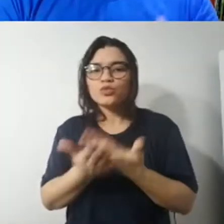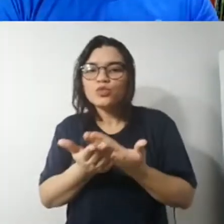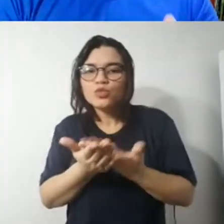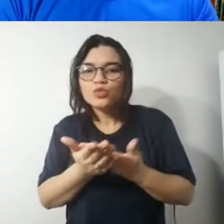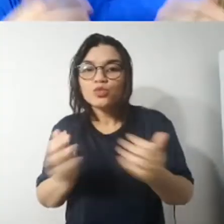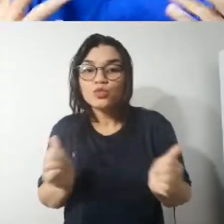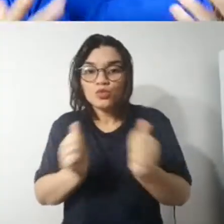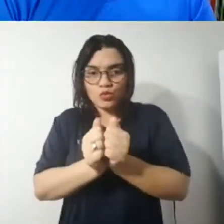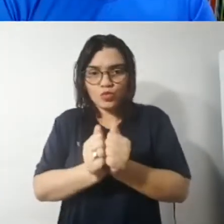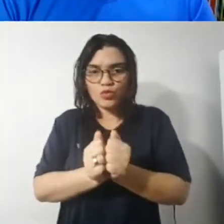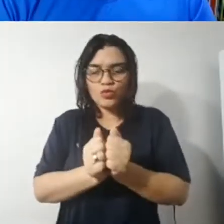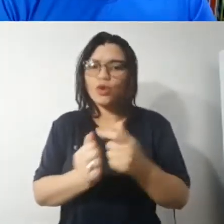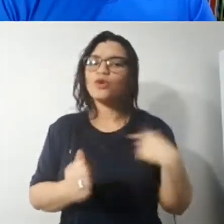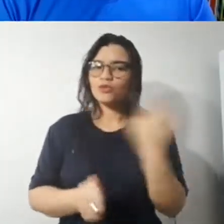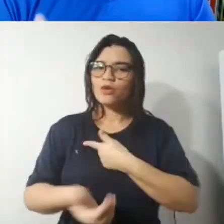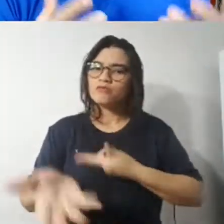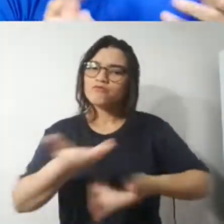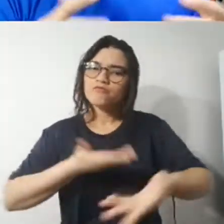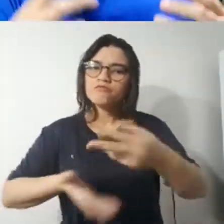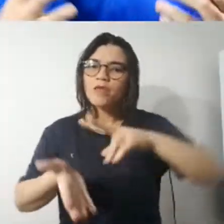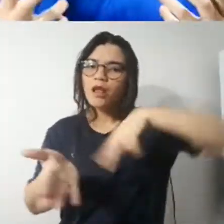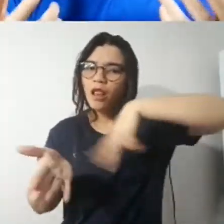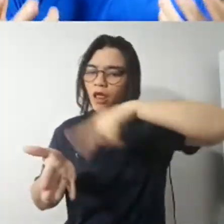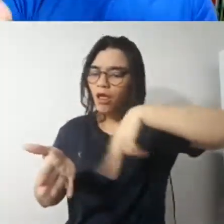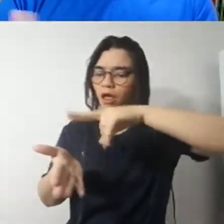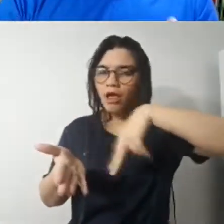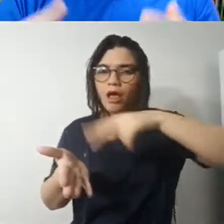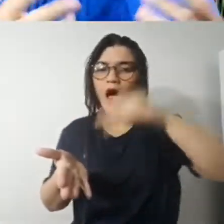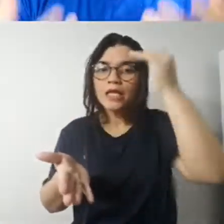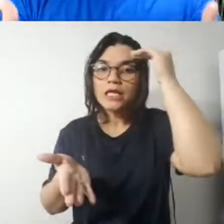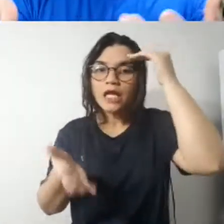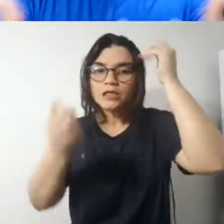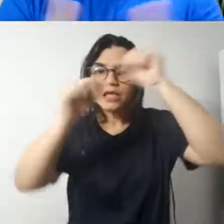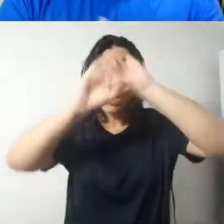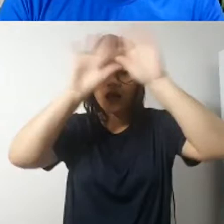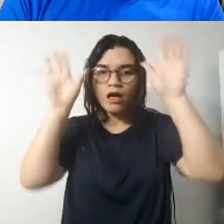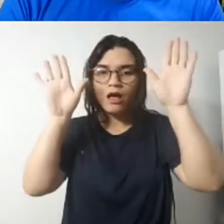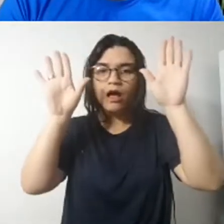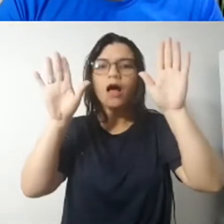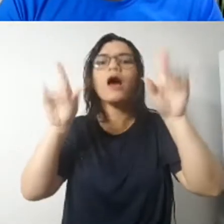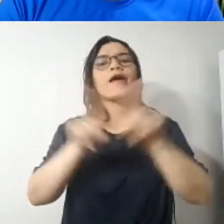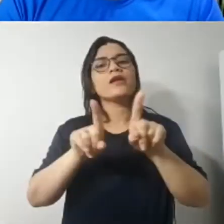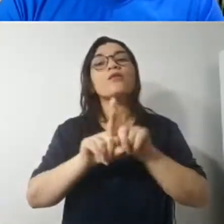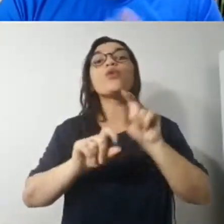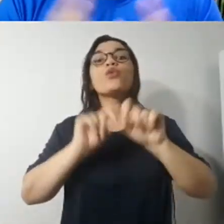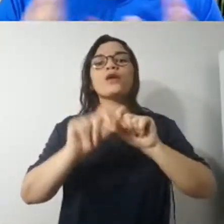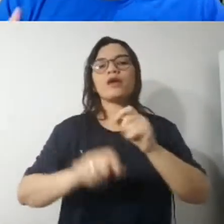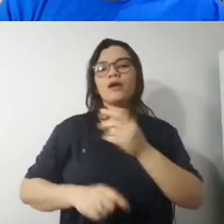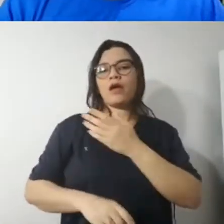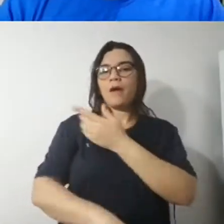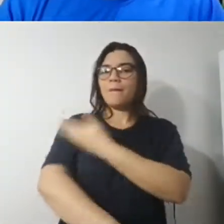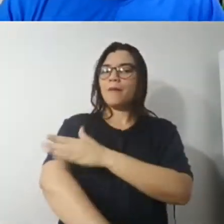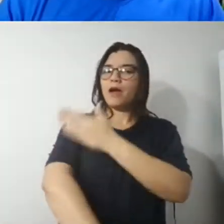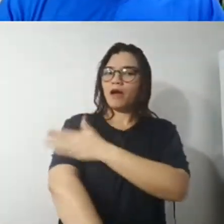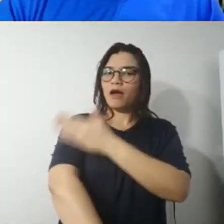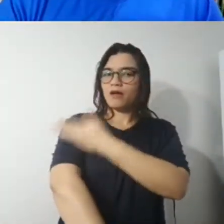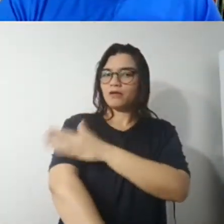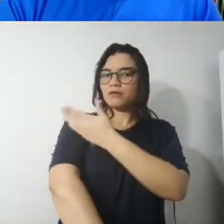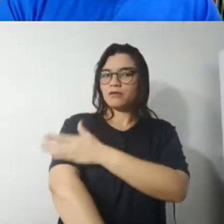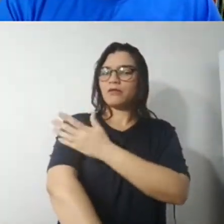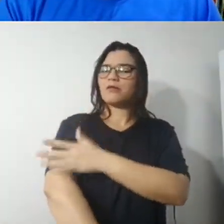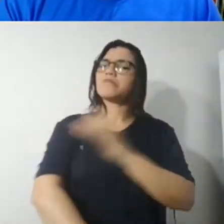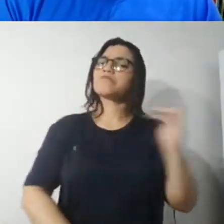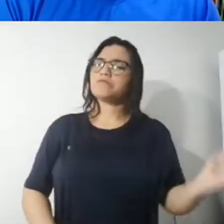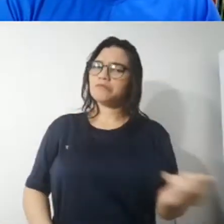fazer a leitura do texto bíblico, compreender o texto bíblico e aplicar esse texto ao teu coração. Então esse tem sido o nosso